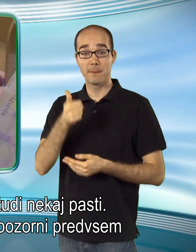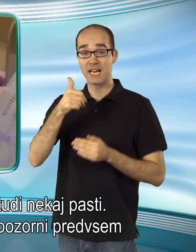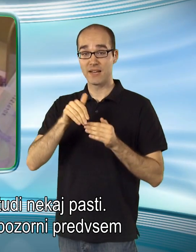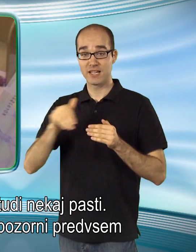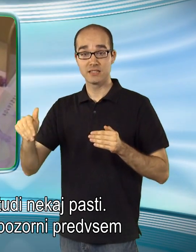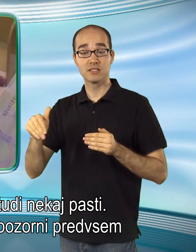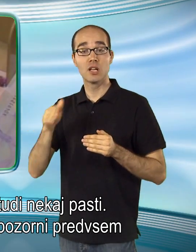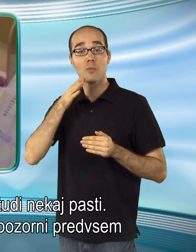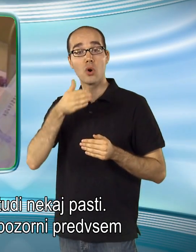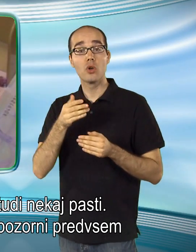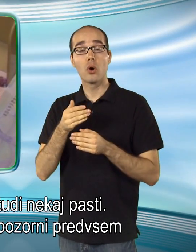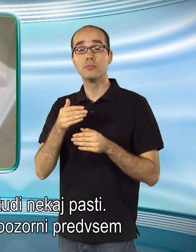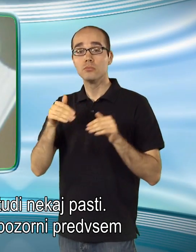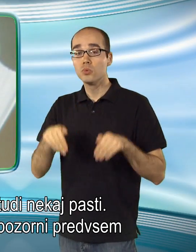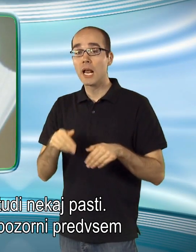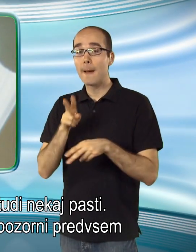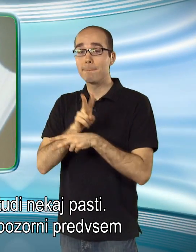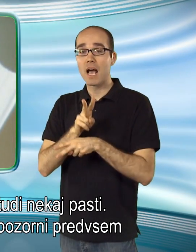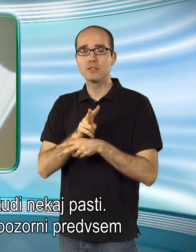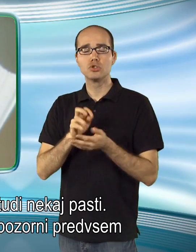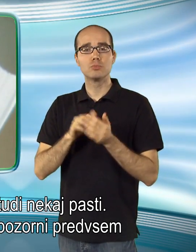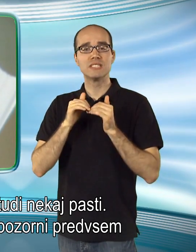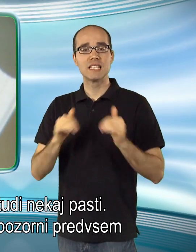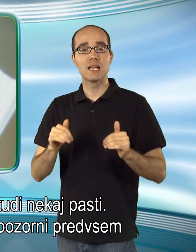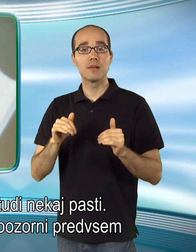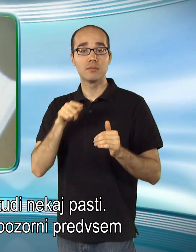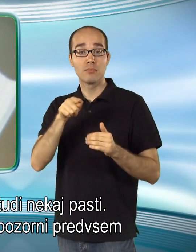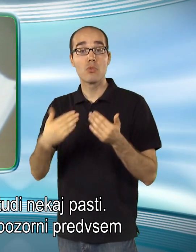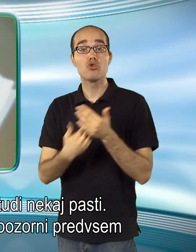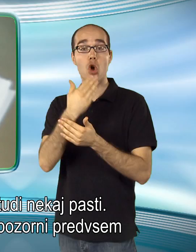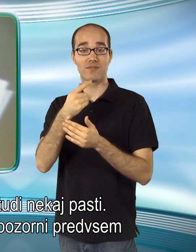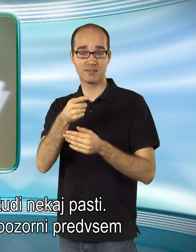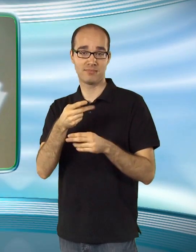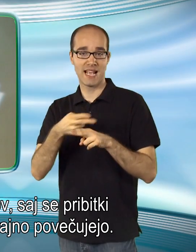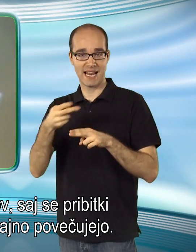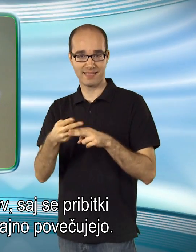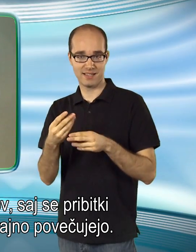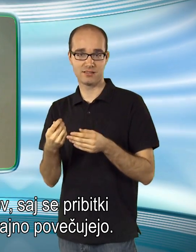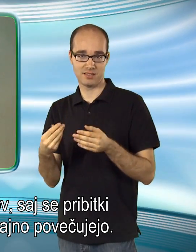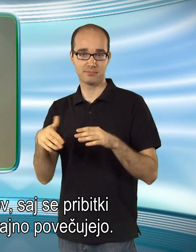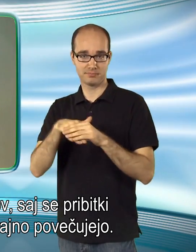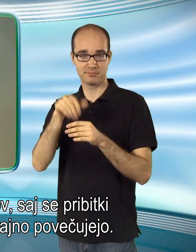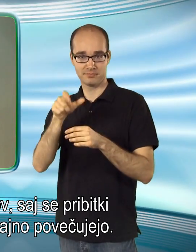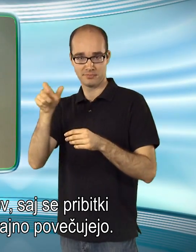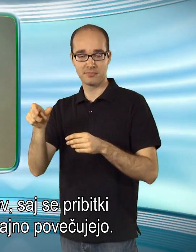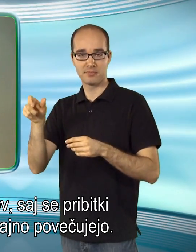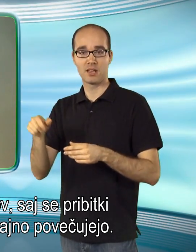V prvi vrsti naj bodo pozorni predvsem novi jemalci kreditov, saj se pribitki oziroma marže bank